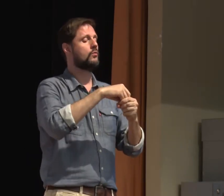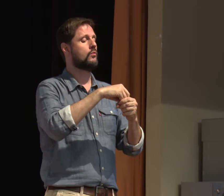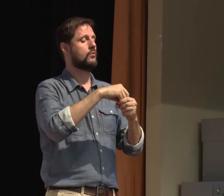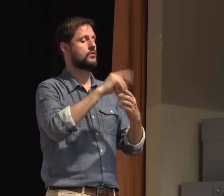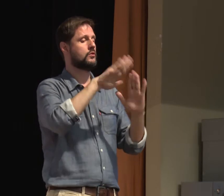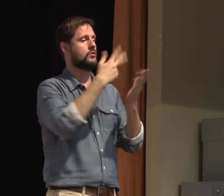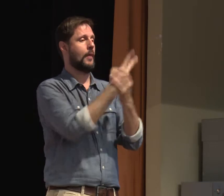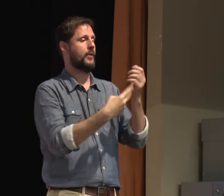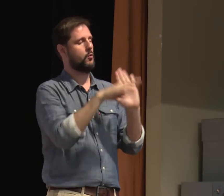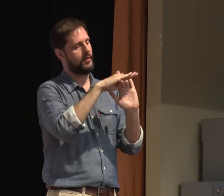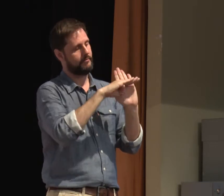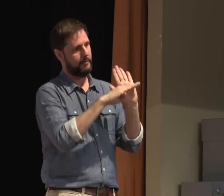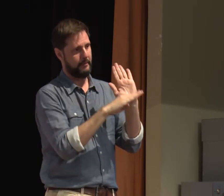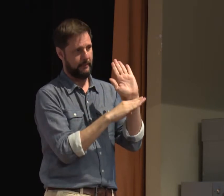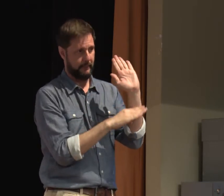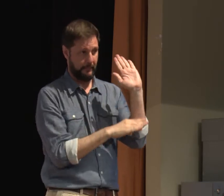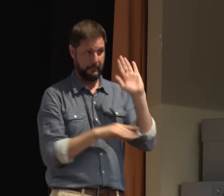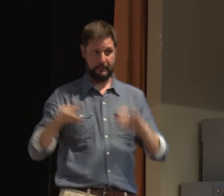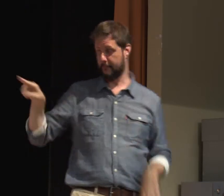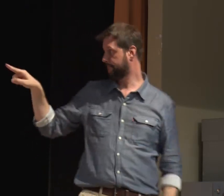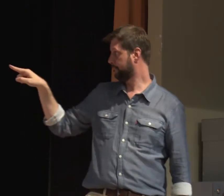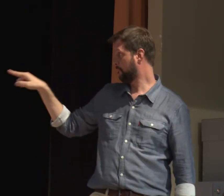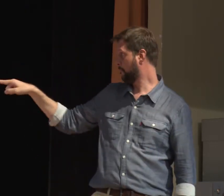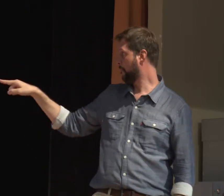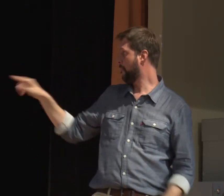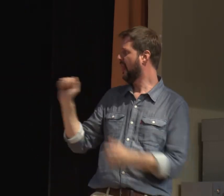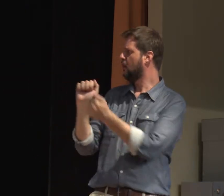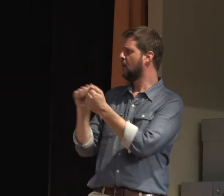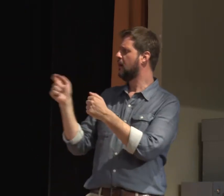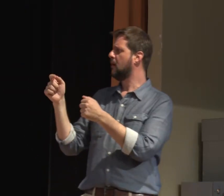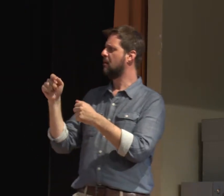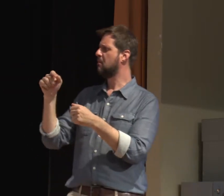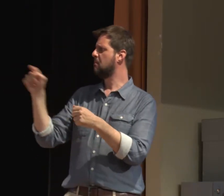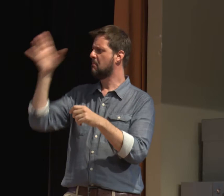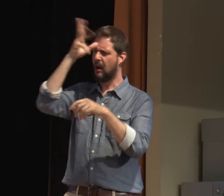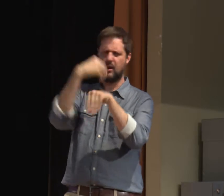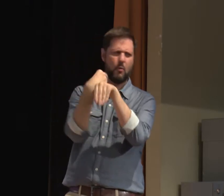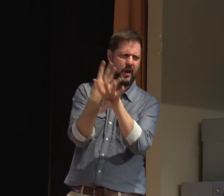GT, fizemos um relatório sobre essa educação bilíngue que se quer.